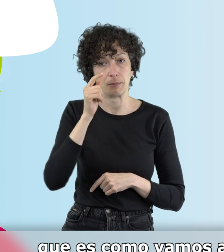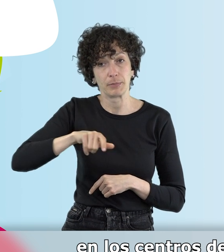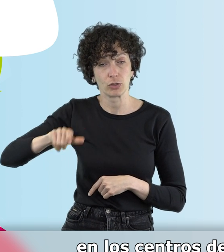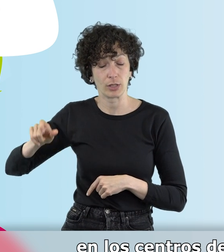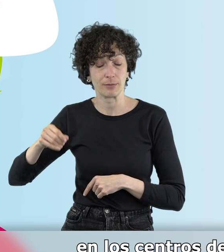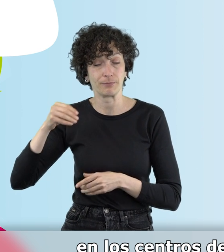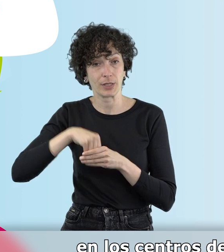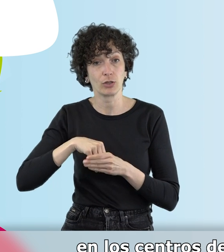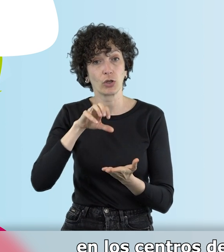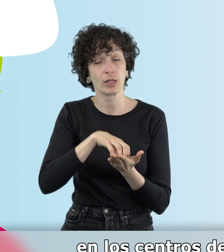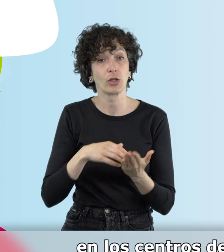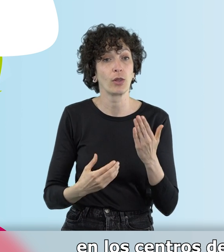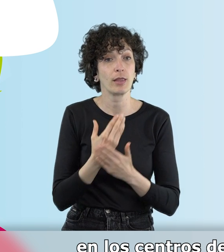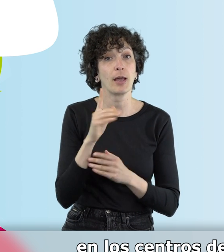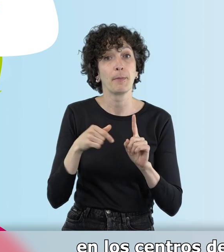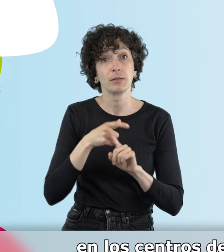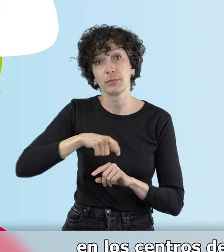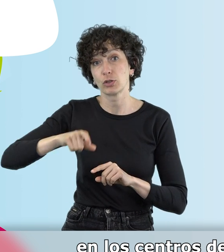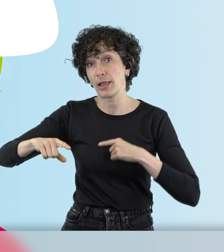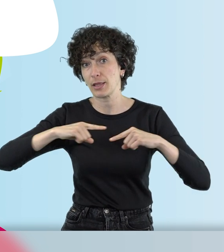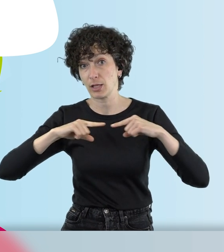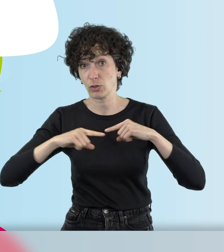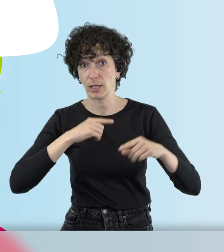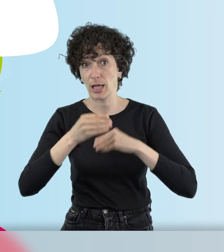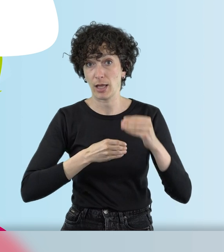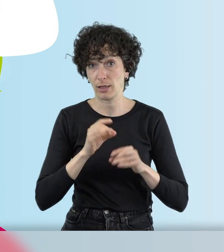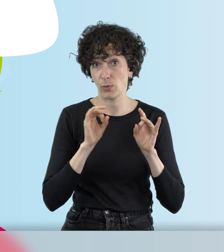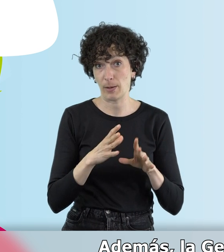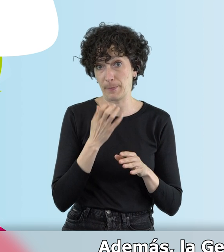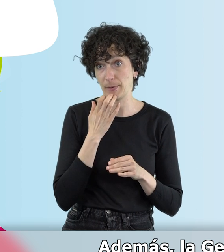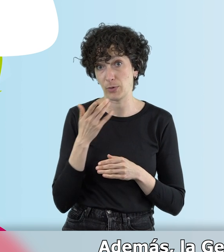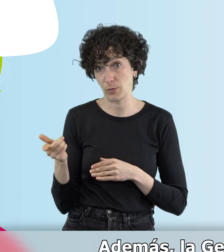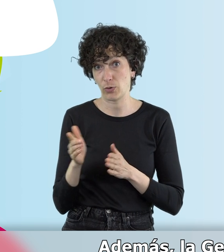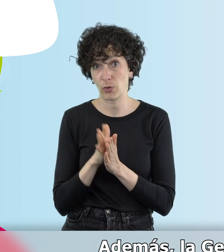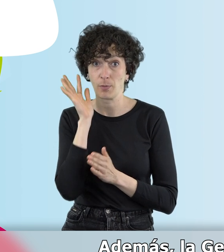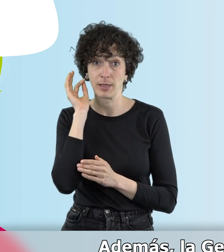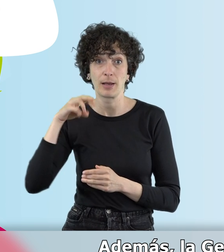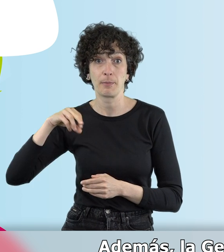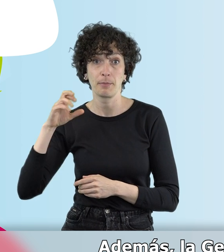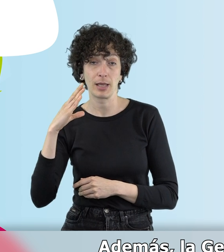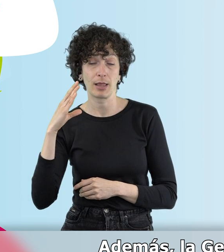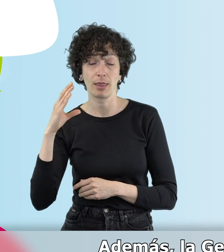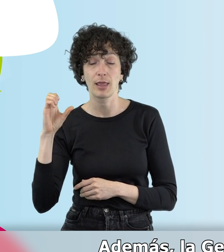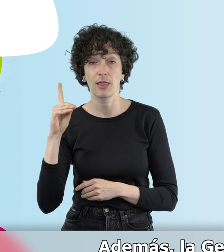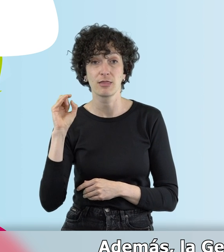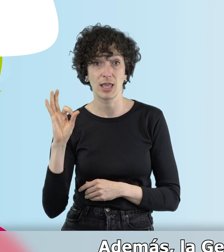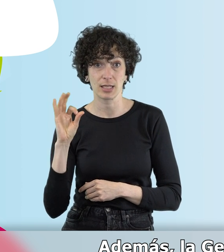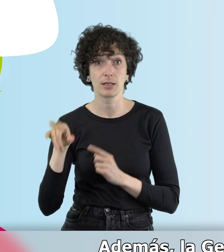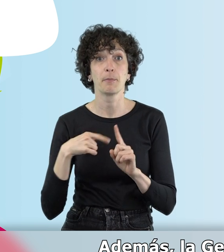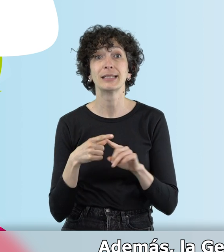hacen personas en los centros de día y los directores de los centros de día, como el caso de Mercedes. Además, la gerencia lo